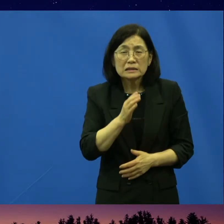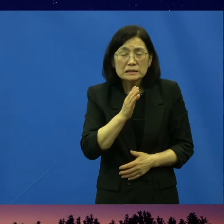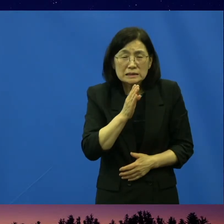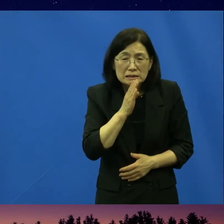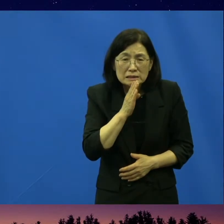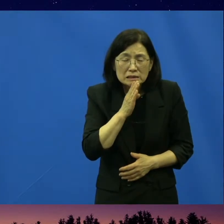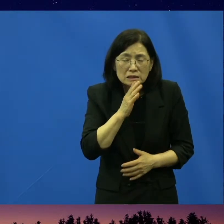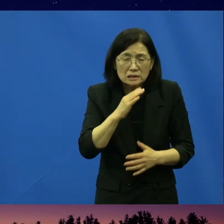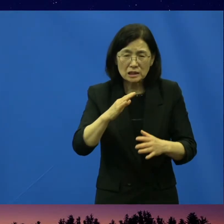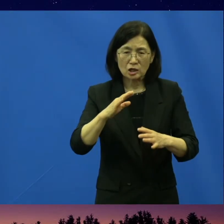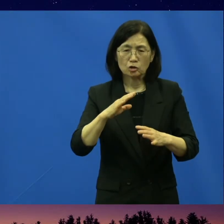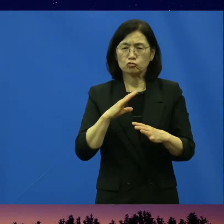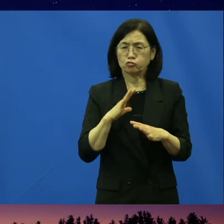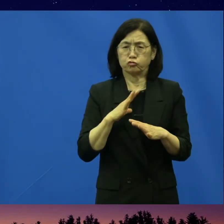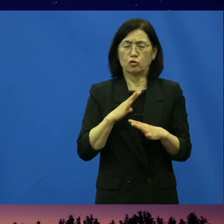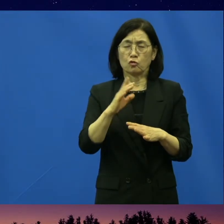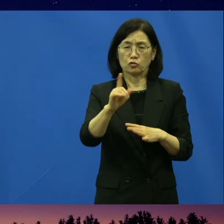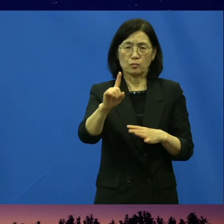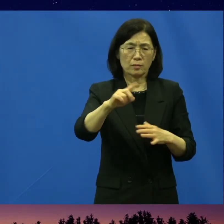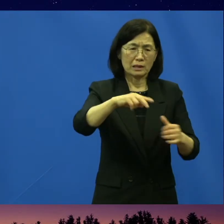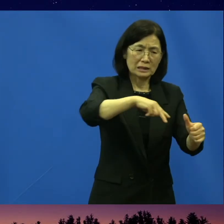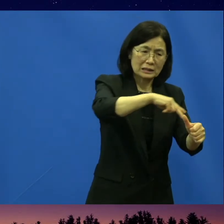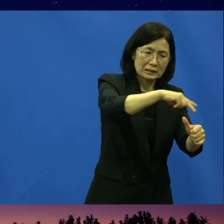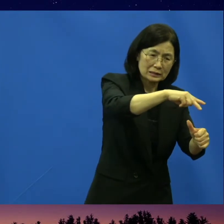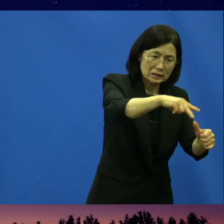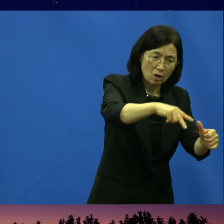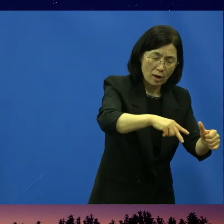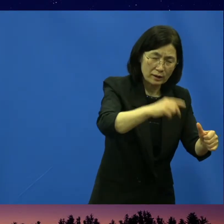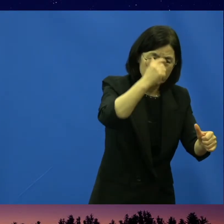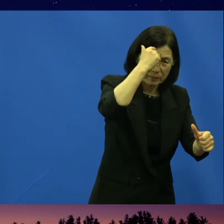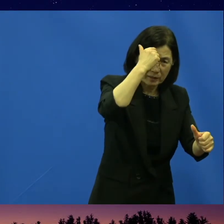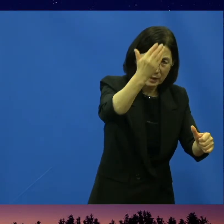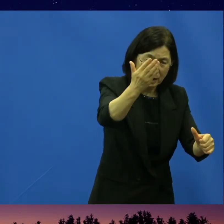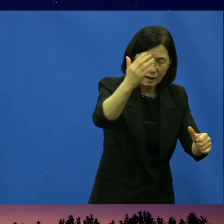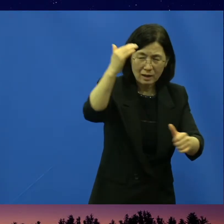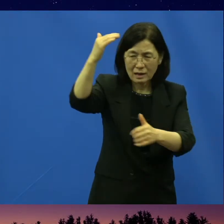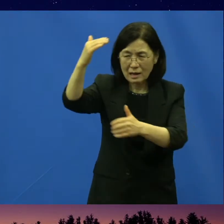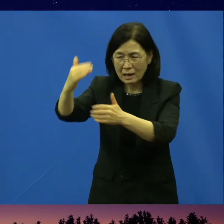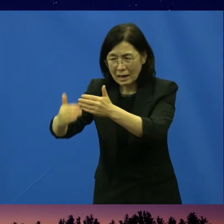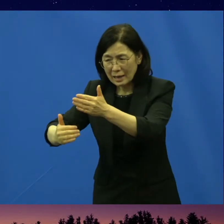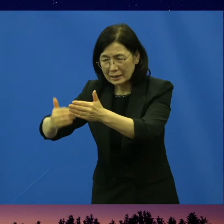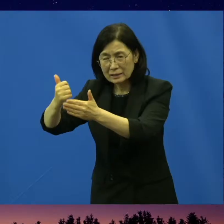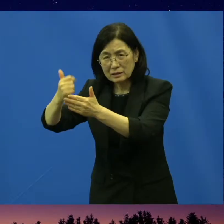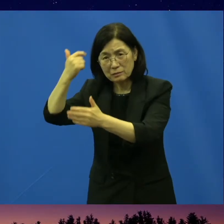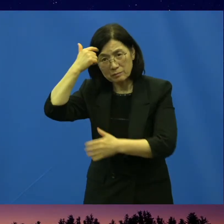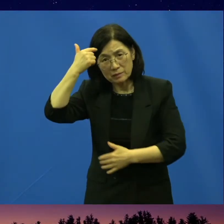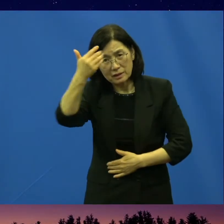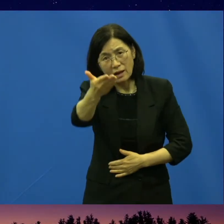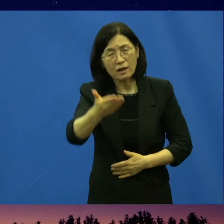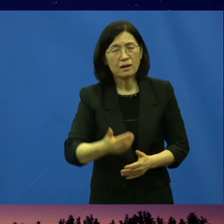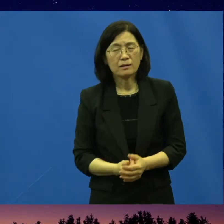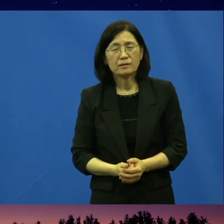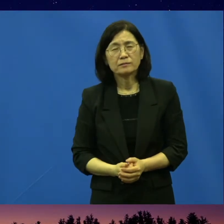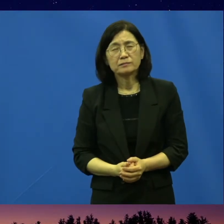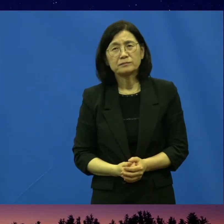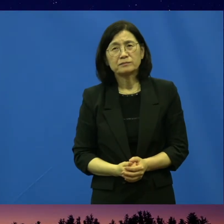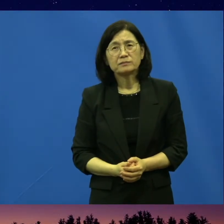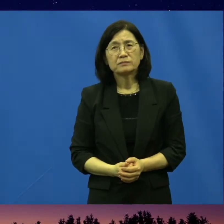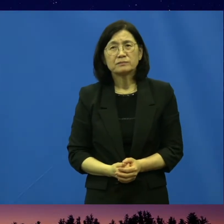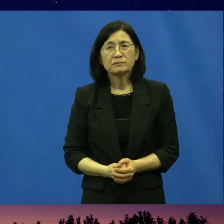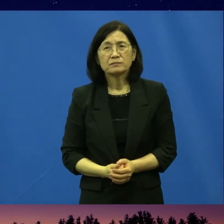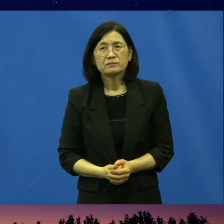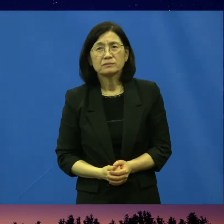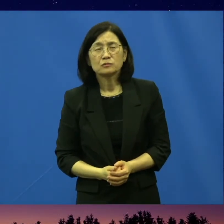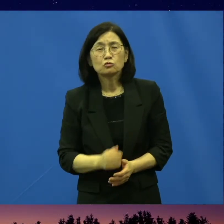거예요. 상황인가 하나님인가. 그래서 여러분, 이 두려움에 있어서 이 공식적인 게 하나 있어요.